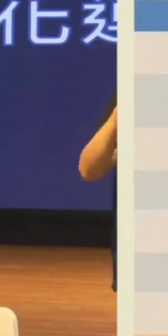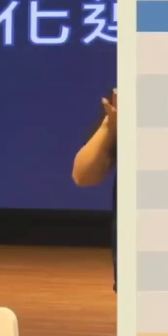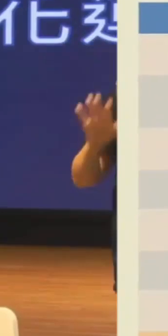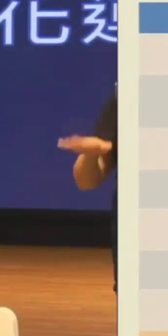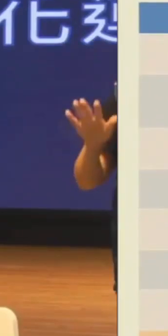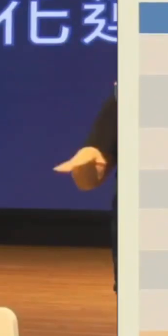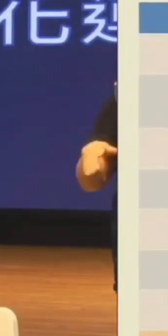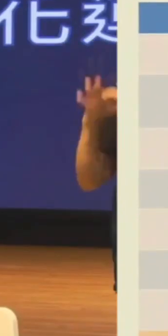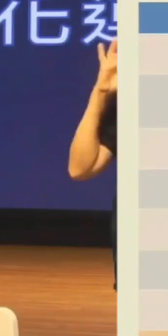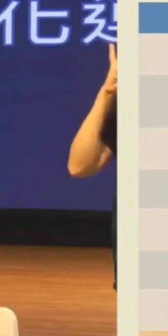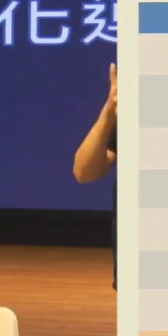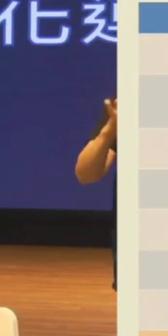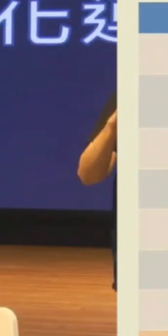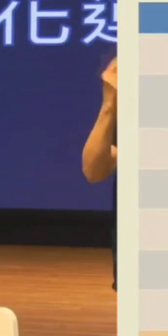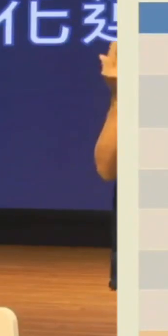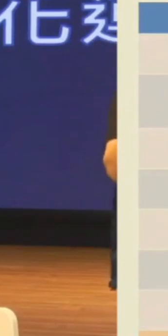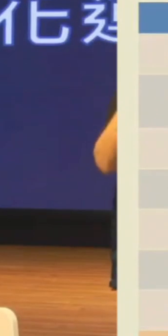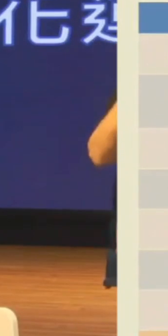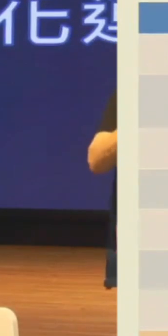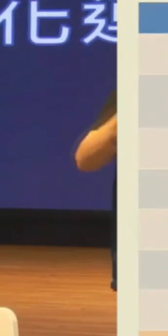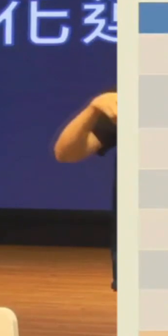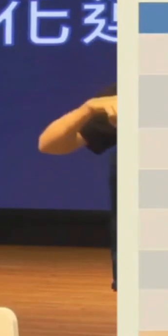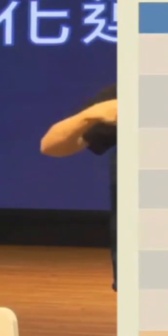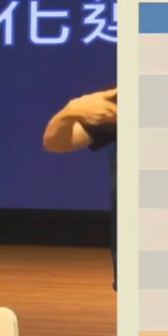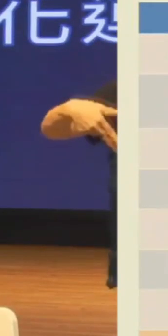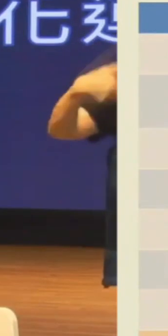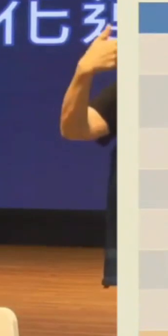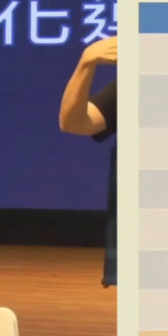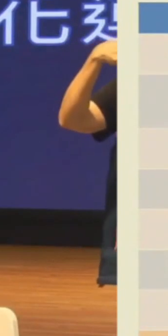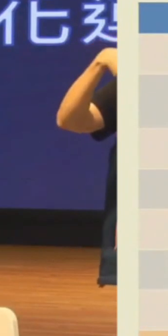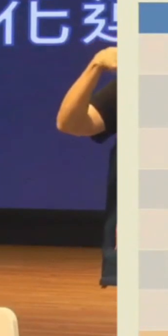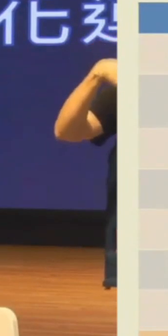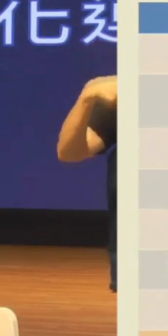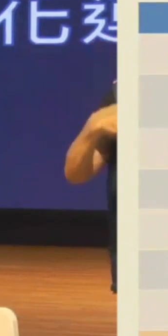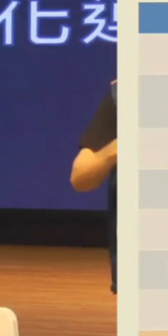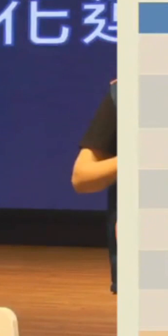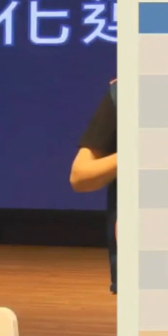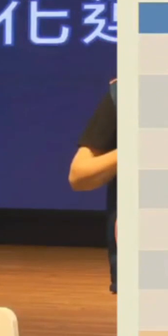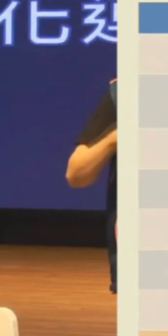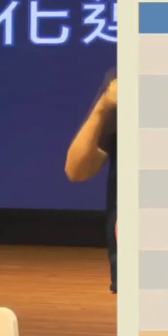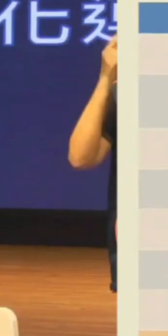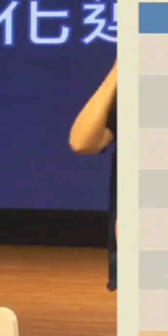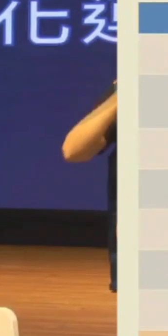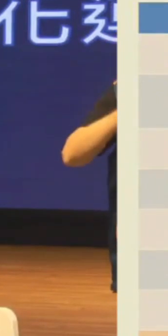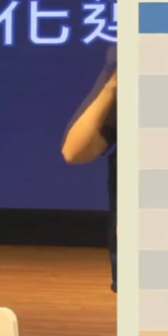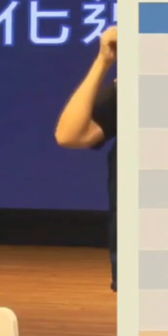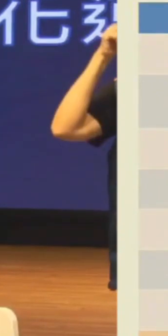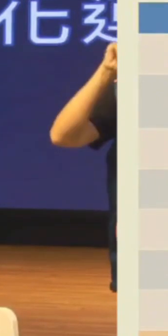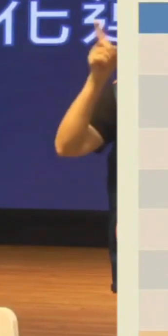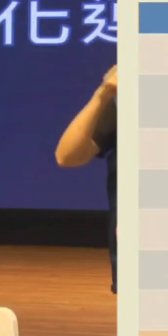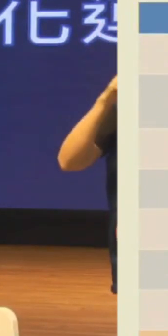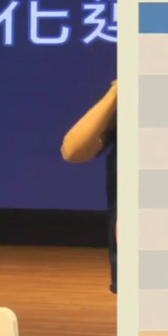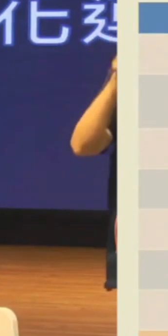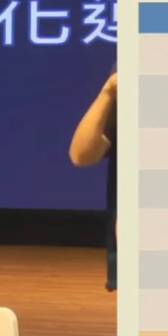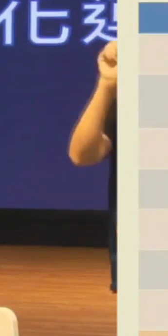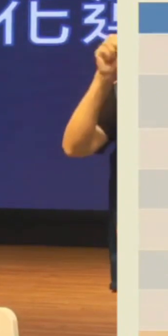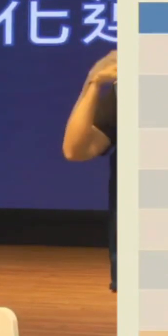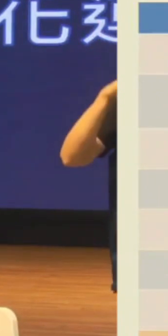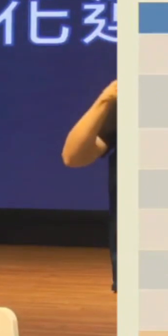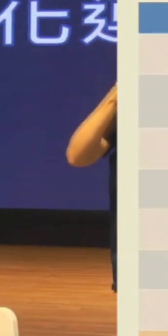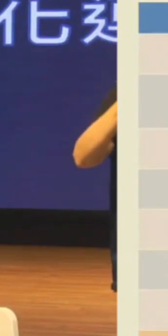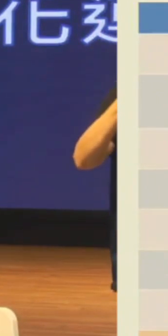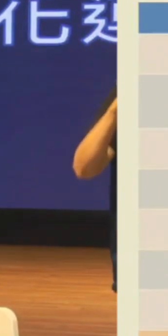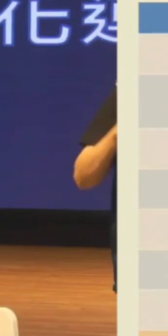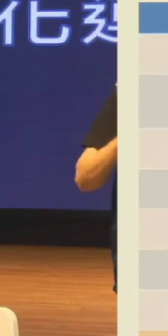天是持续停课采线上课程的方式因应。那特别要提醒的是民义国小的部